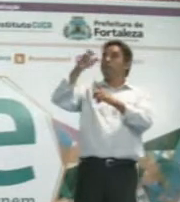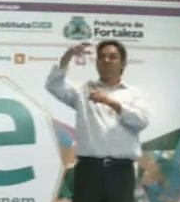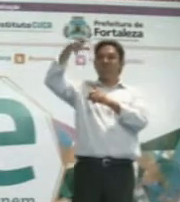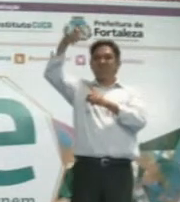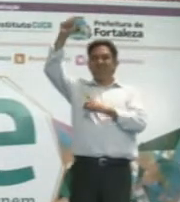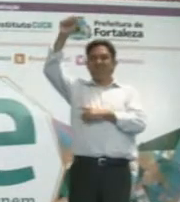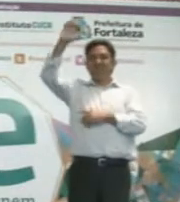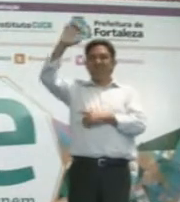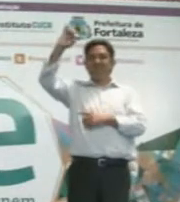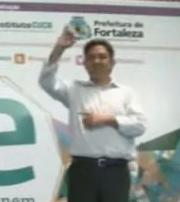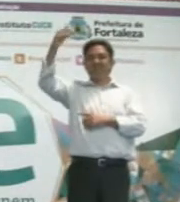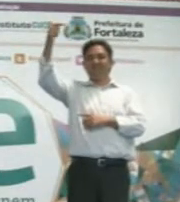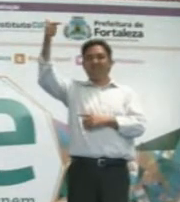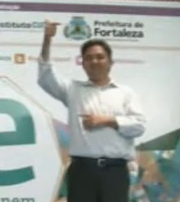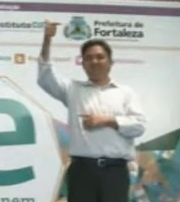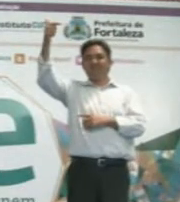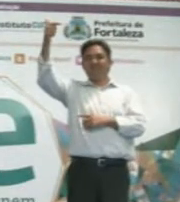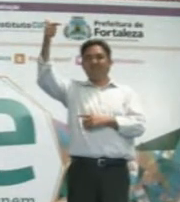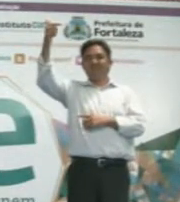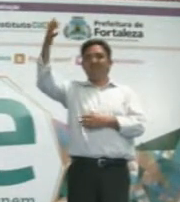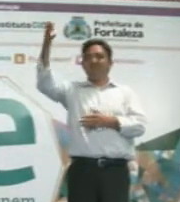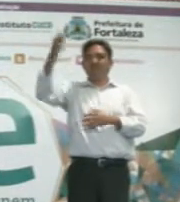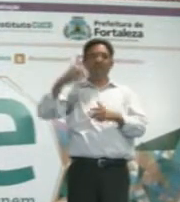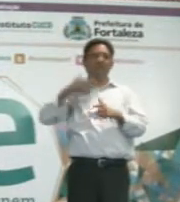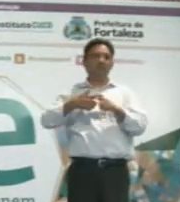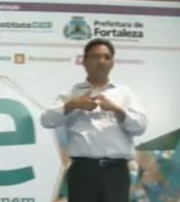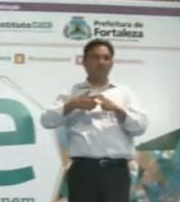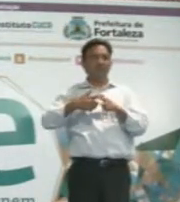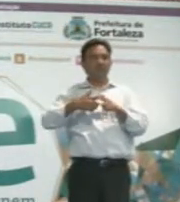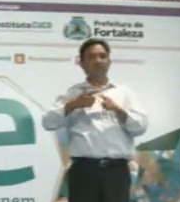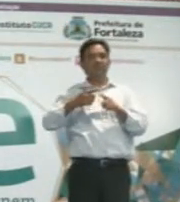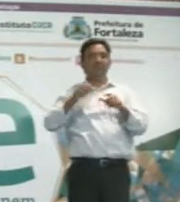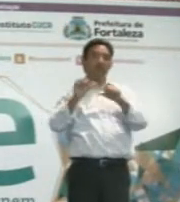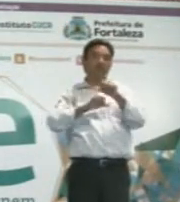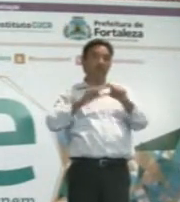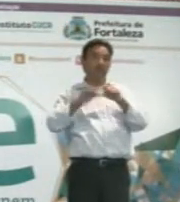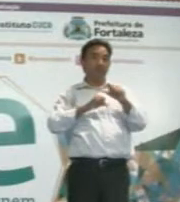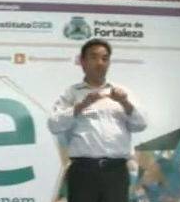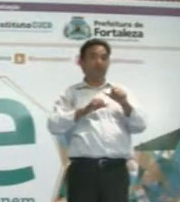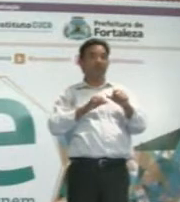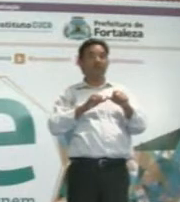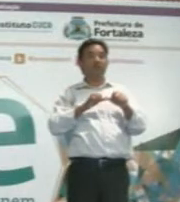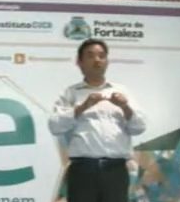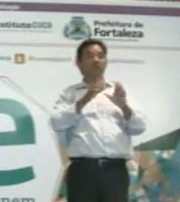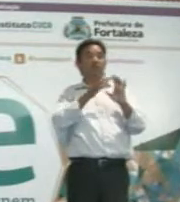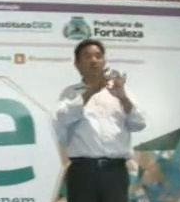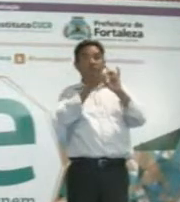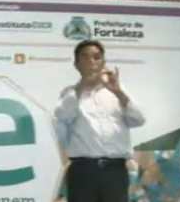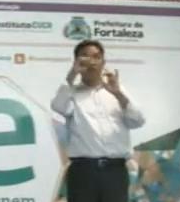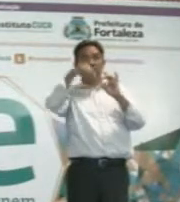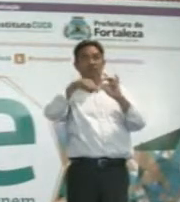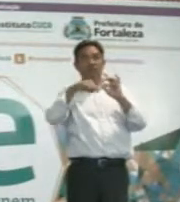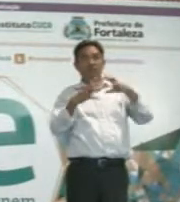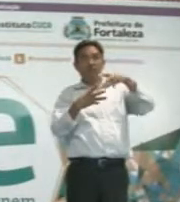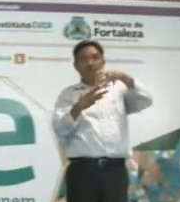uma grande quantidade desse gás carbônico. Então você altera aí a constituição da nossa